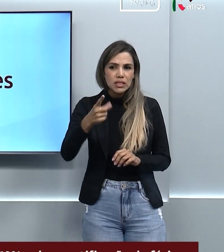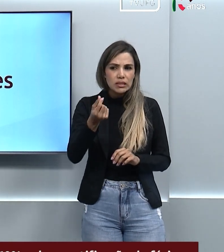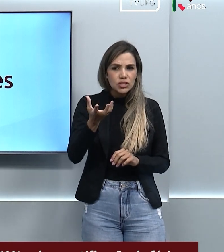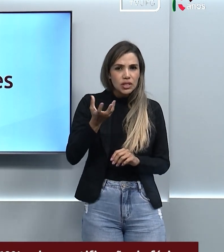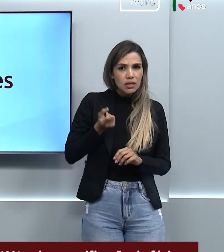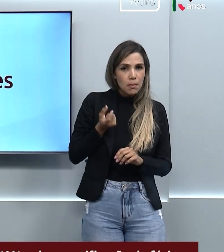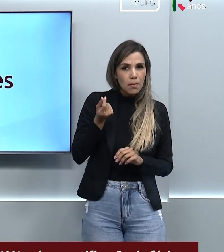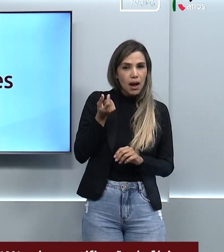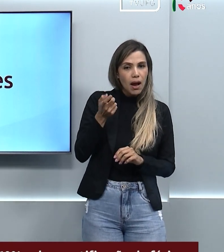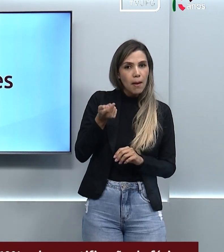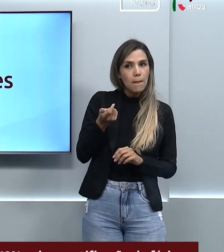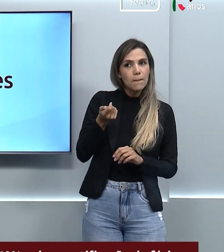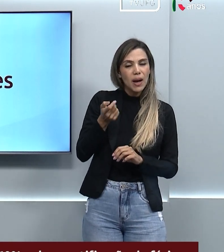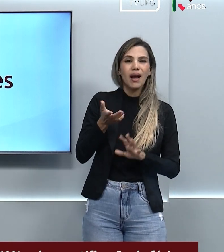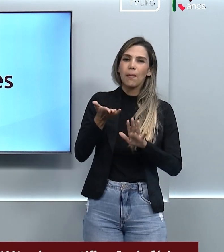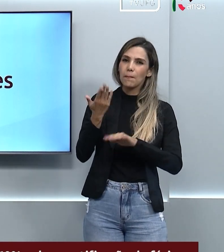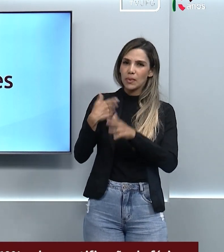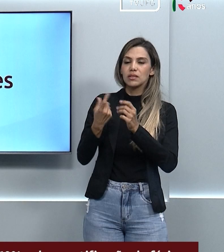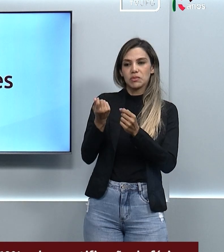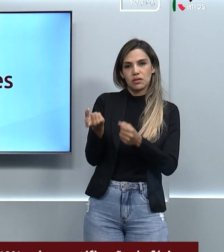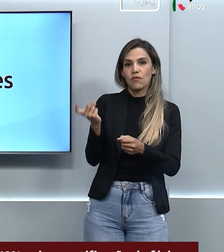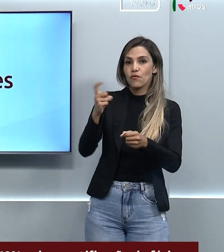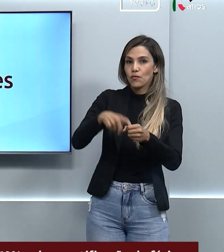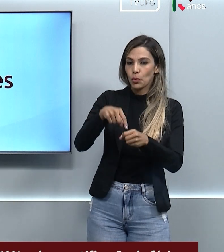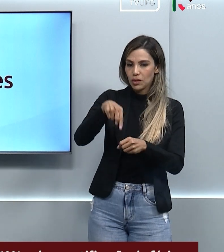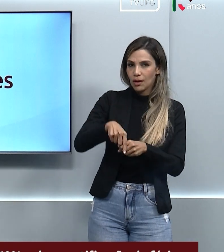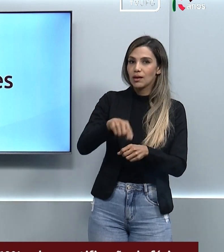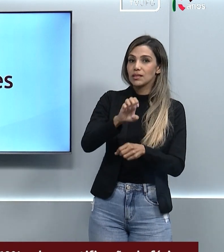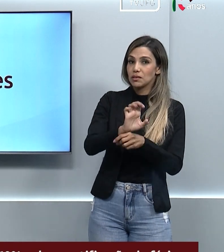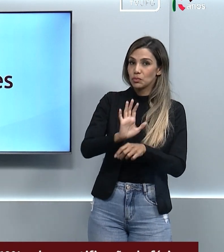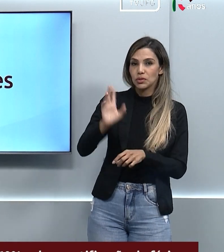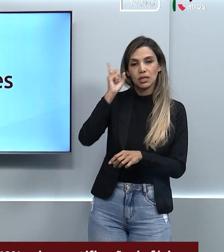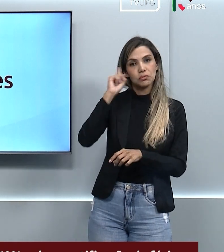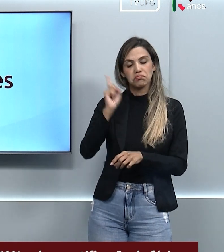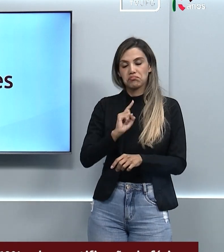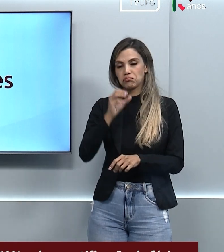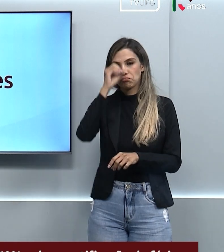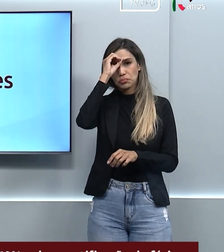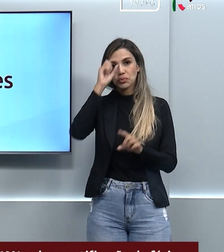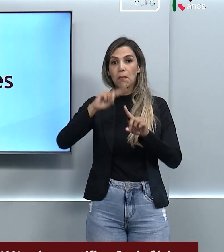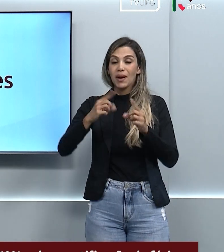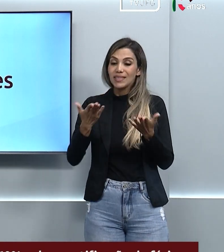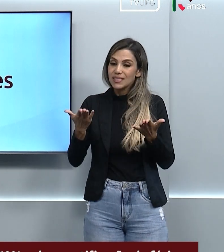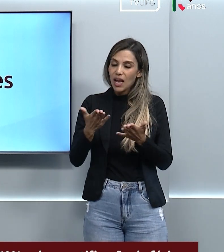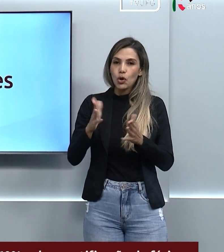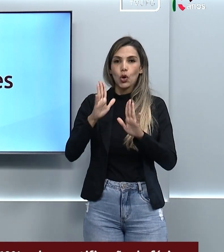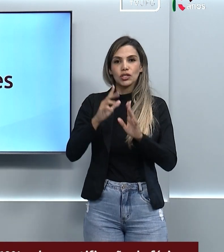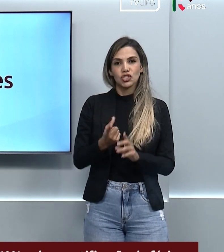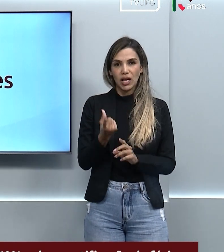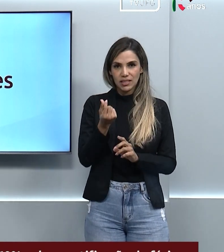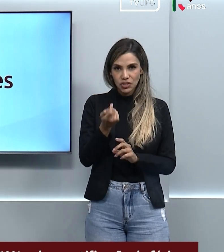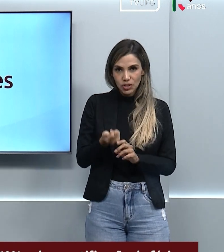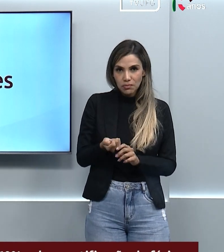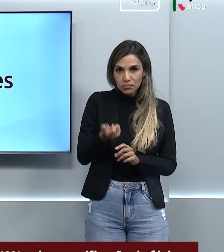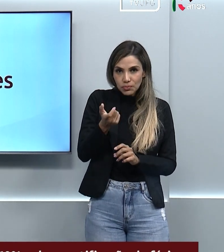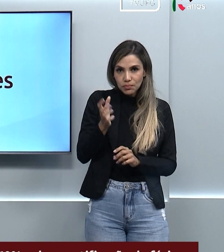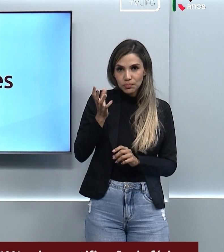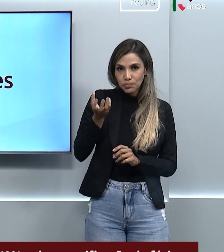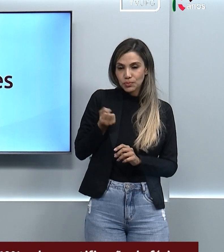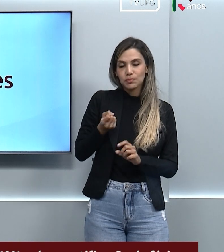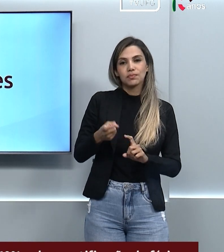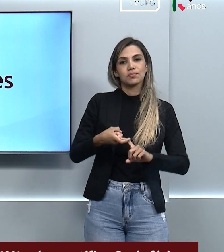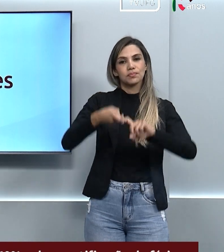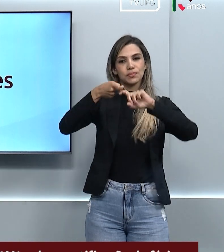que devolver alguma coisa ao Estado, mas o que fica definido, então, é a suspensão imediata dessa gratificação.